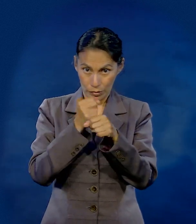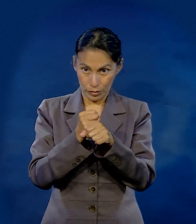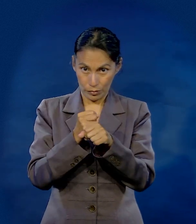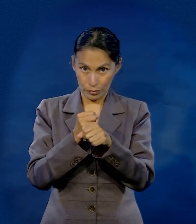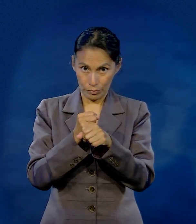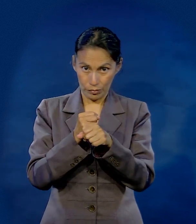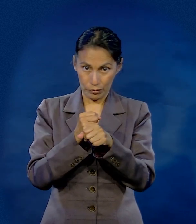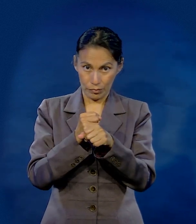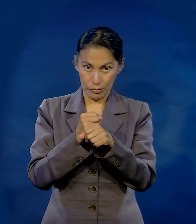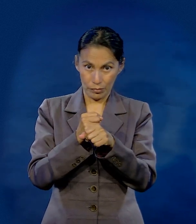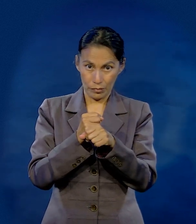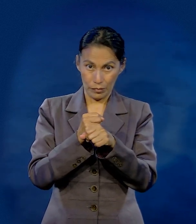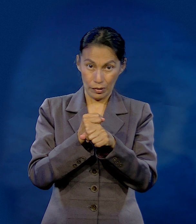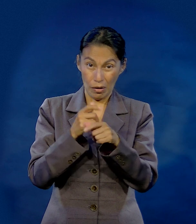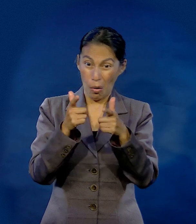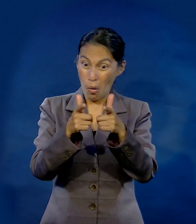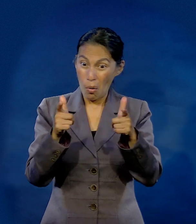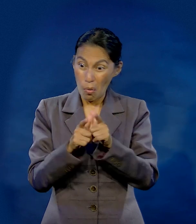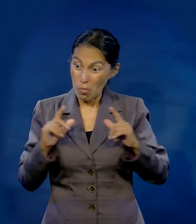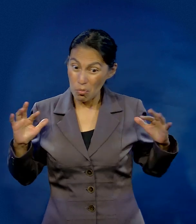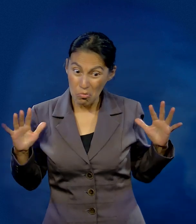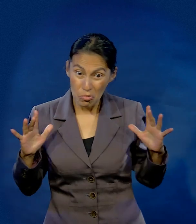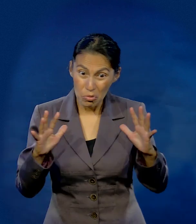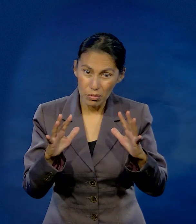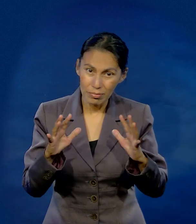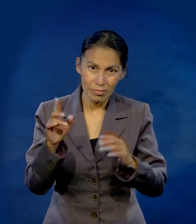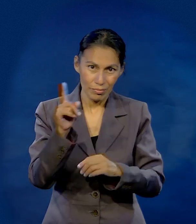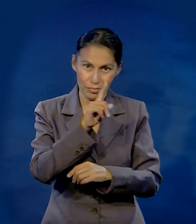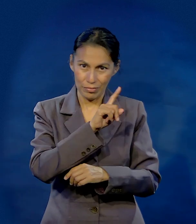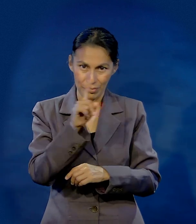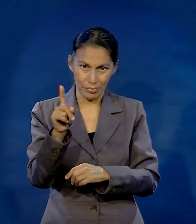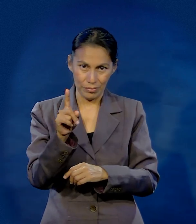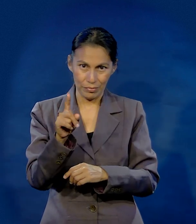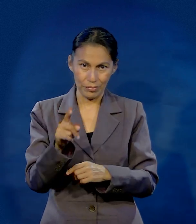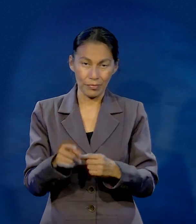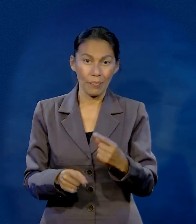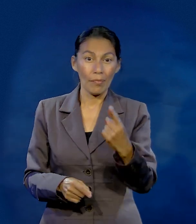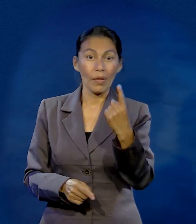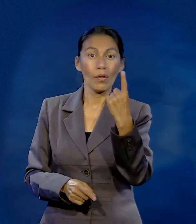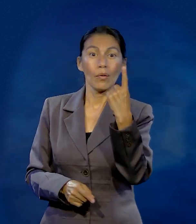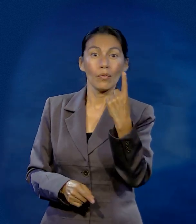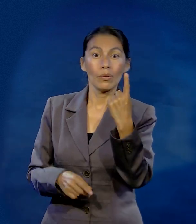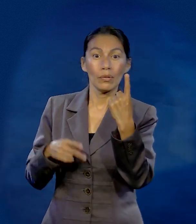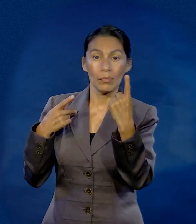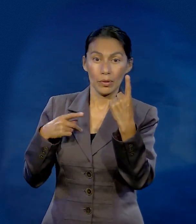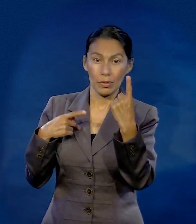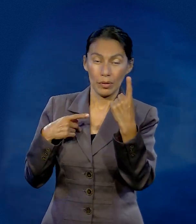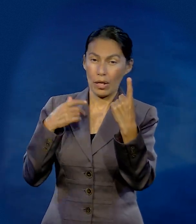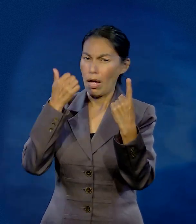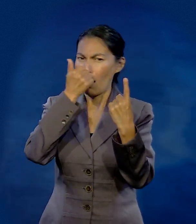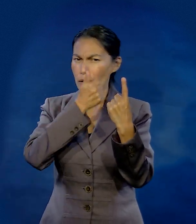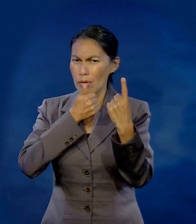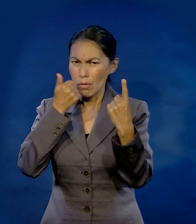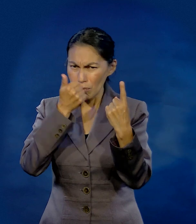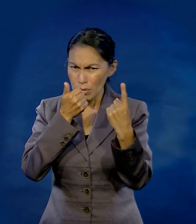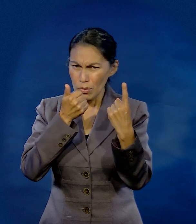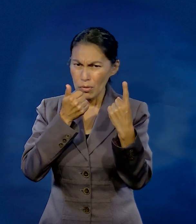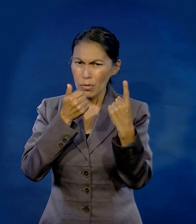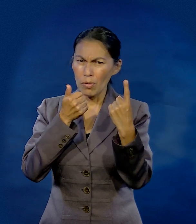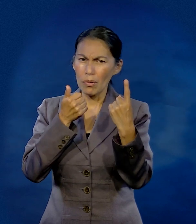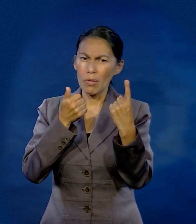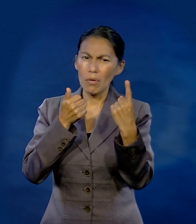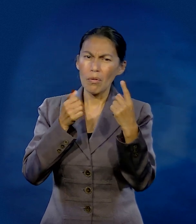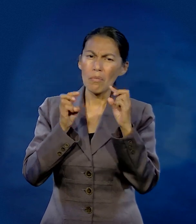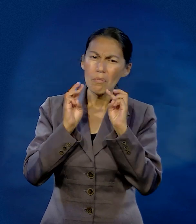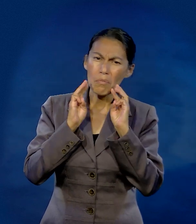grupo ni va dirigida a alumnos o empleados o miembros de la comunidad esta invitación es del